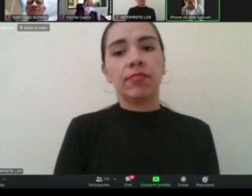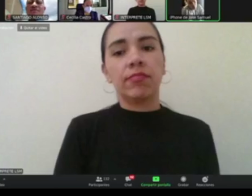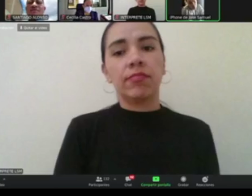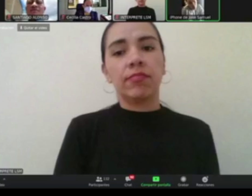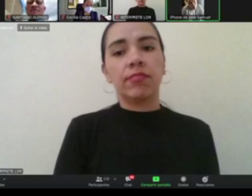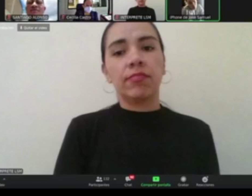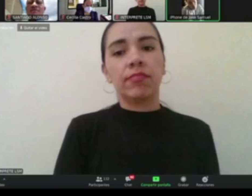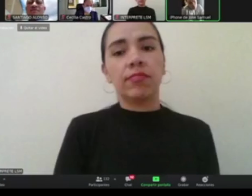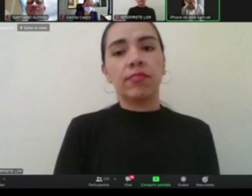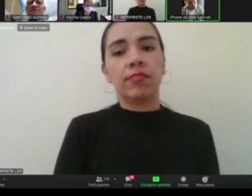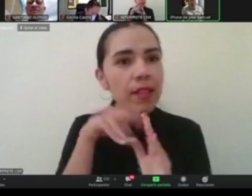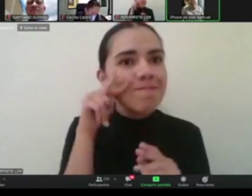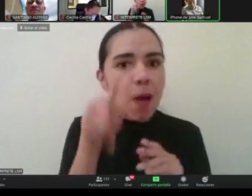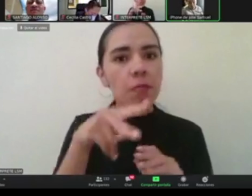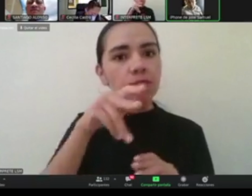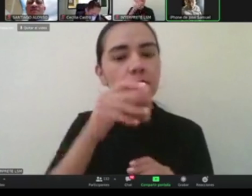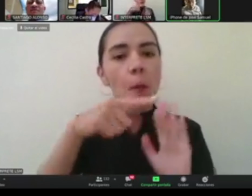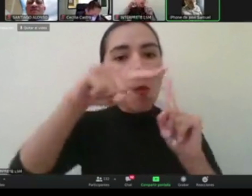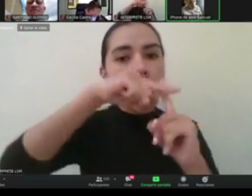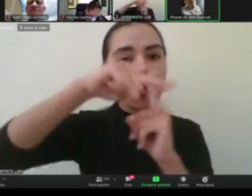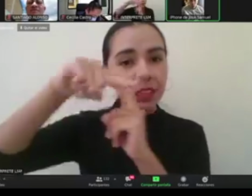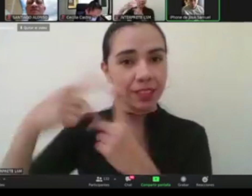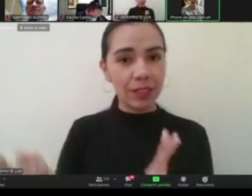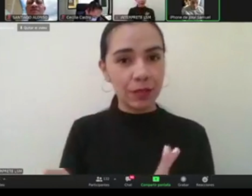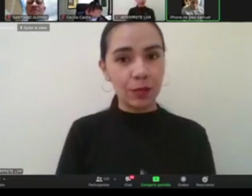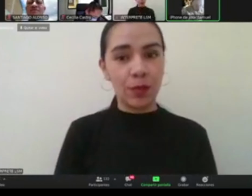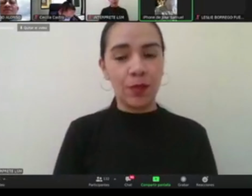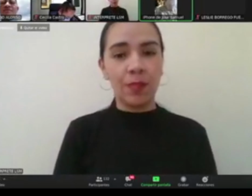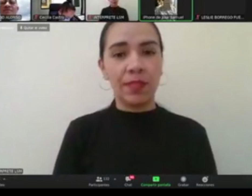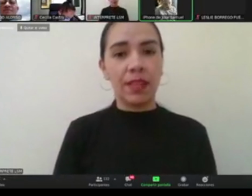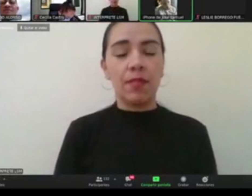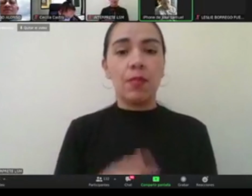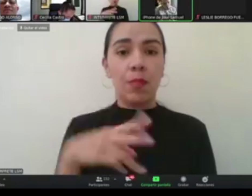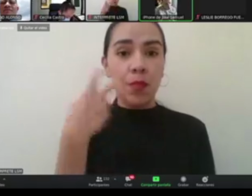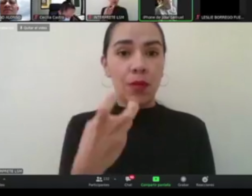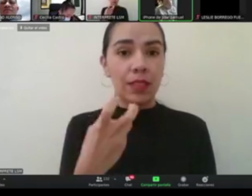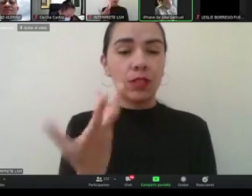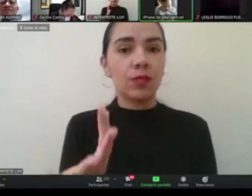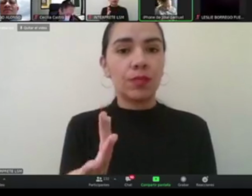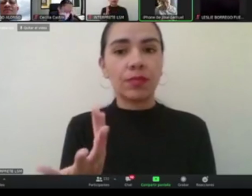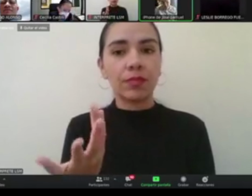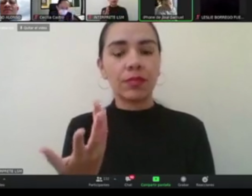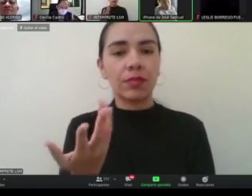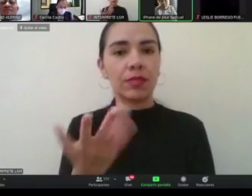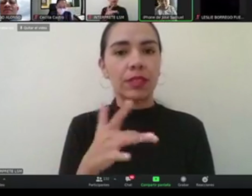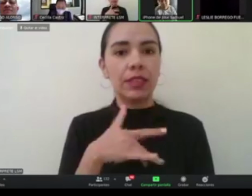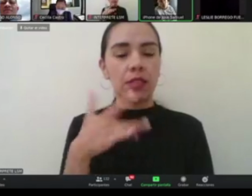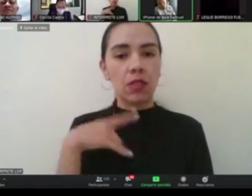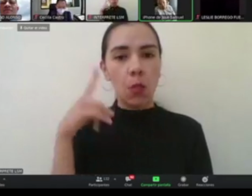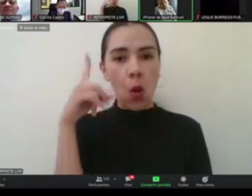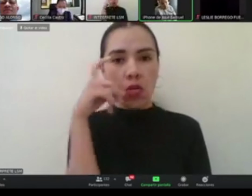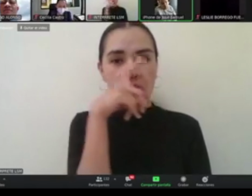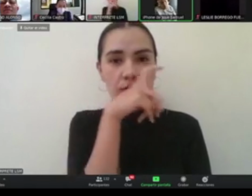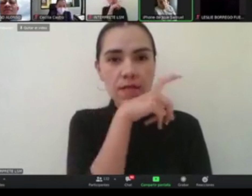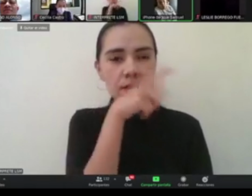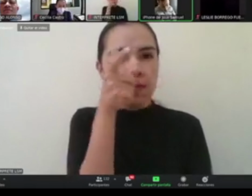veces lo positivo. E incluso nos cuesta mucho o se nos dificulta ver el potencial,